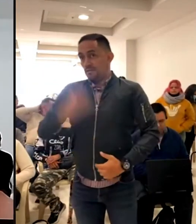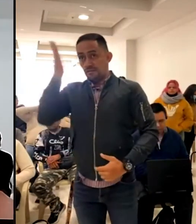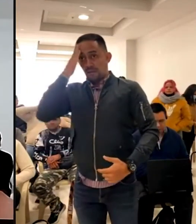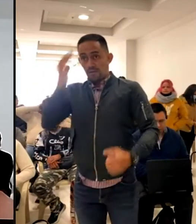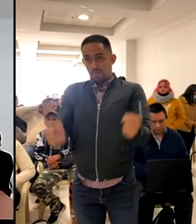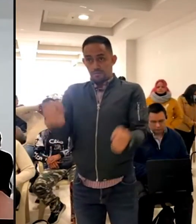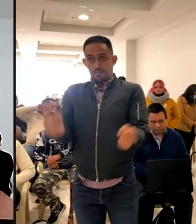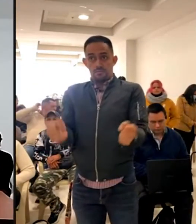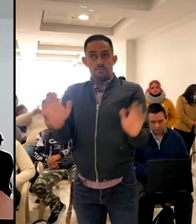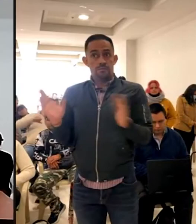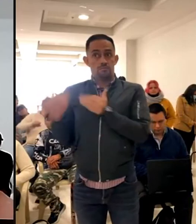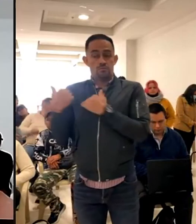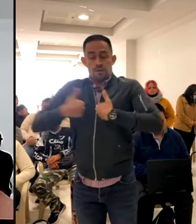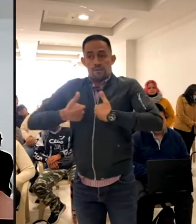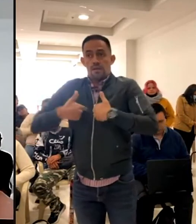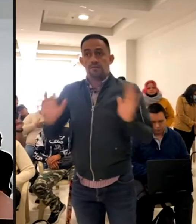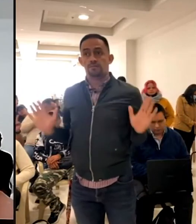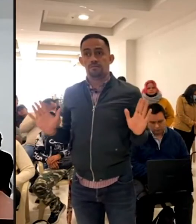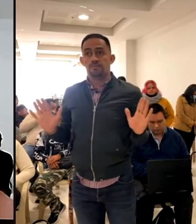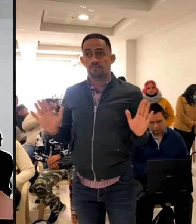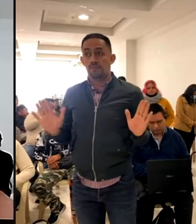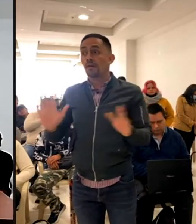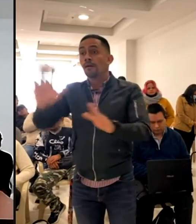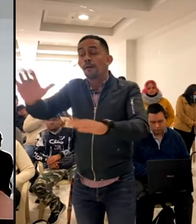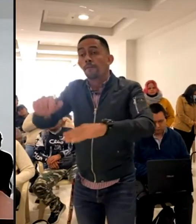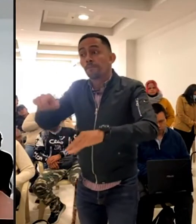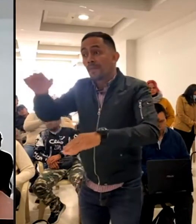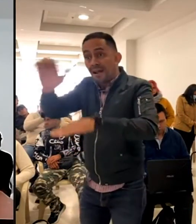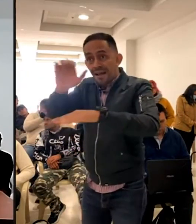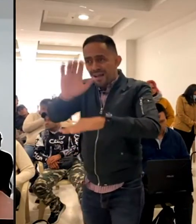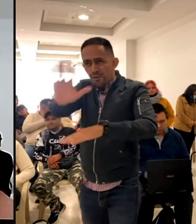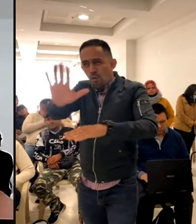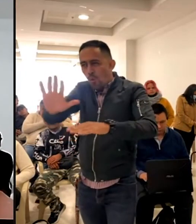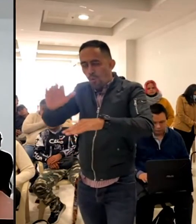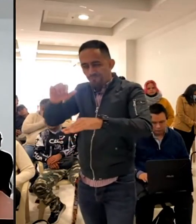la conducción es responsabilidad de su gente